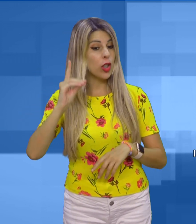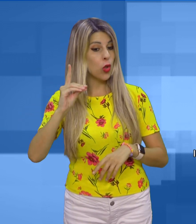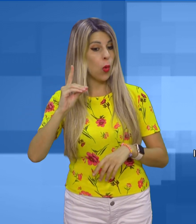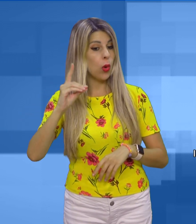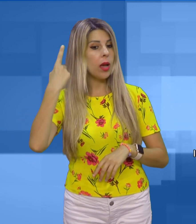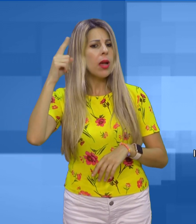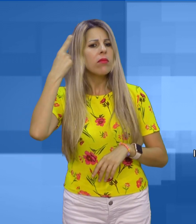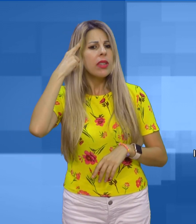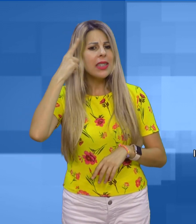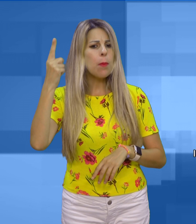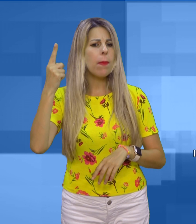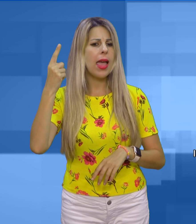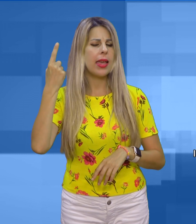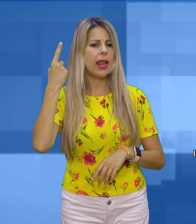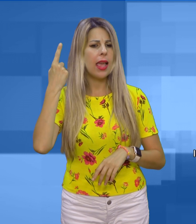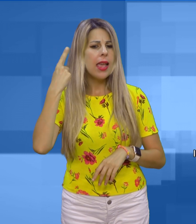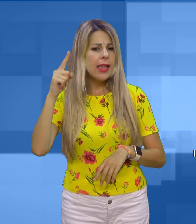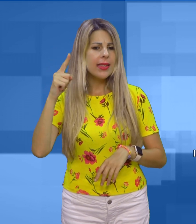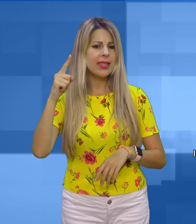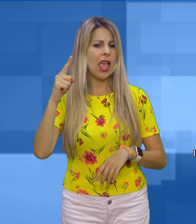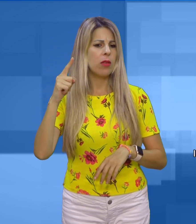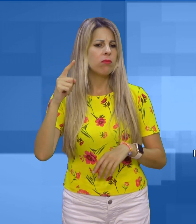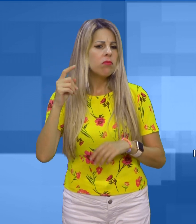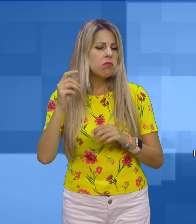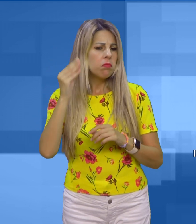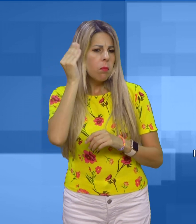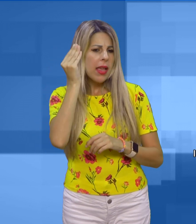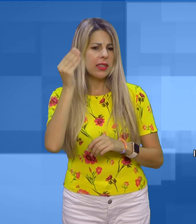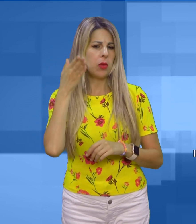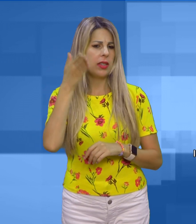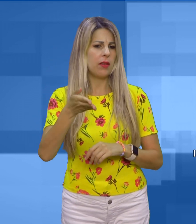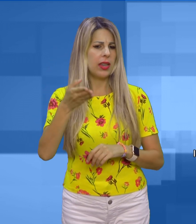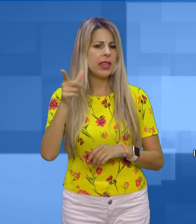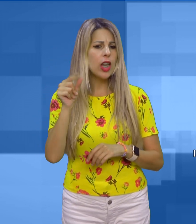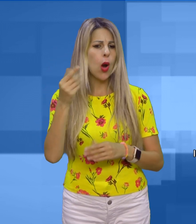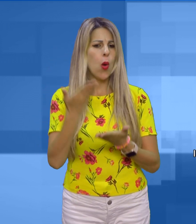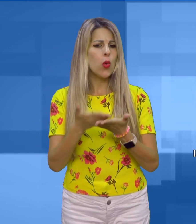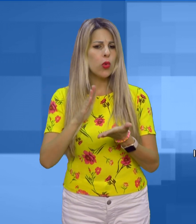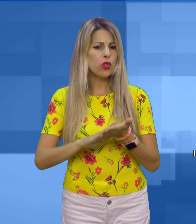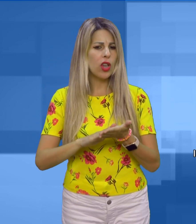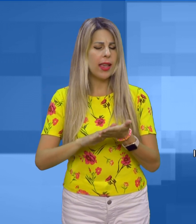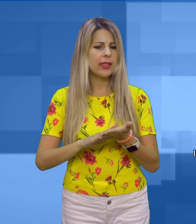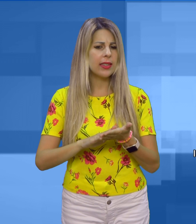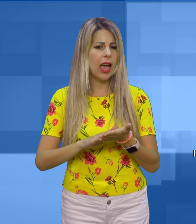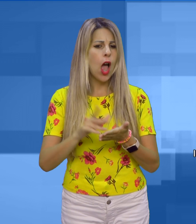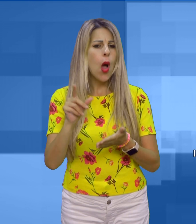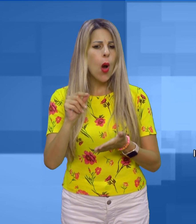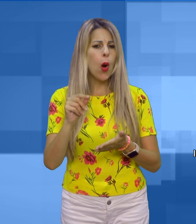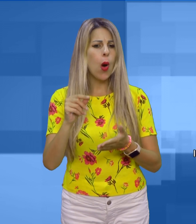affidataria, affinché il servizio di consegna a domicilio degli ausili venga svolto senza arrecare disagi